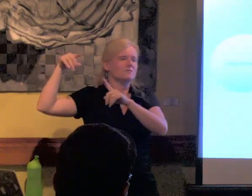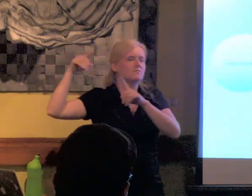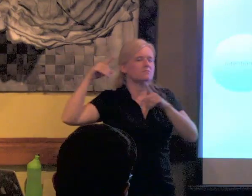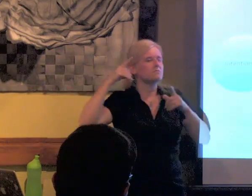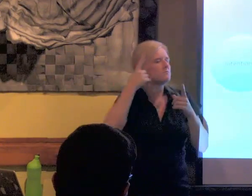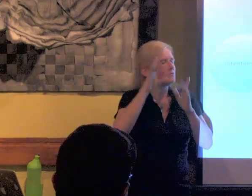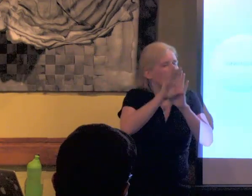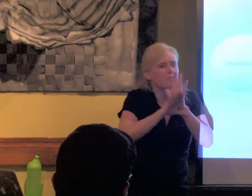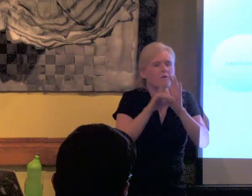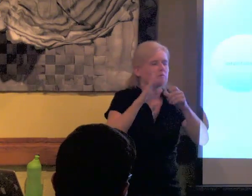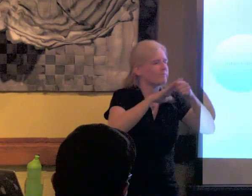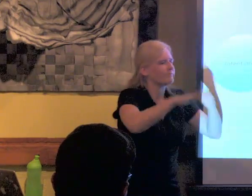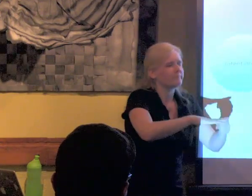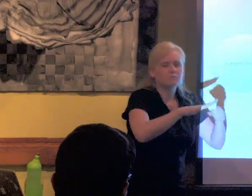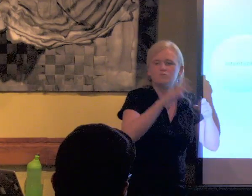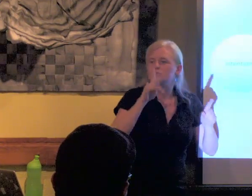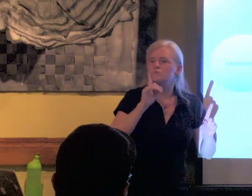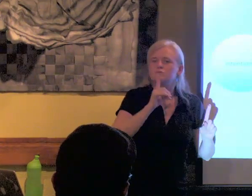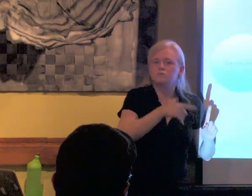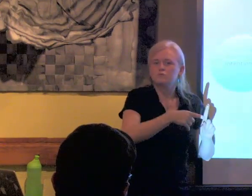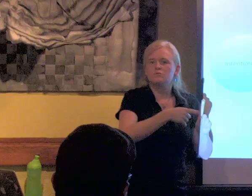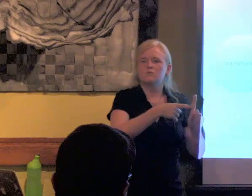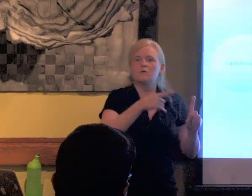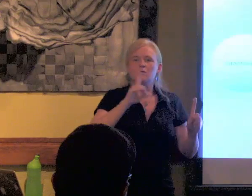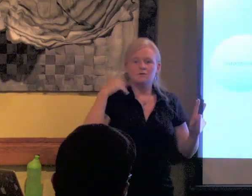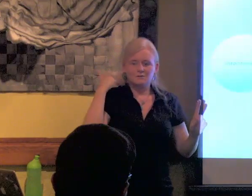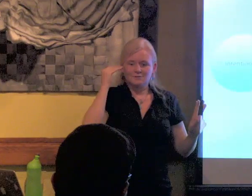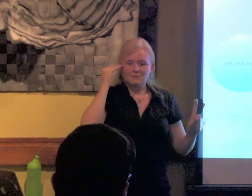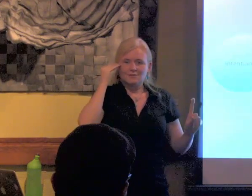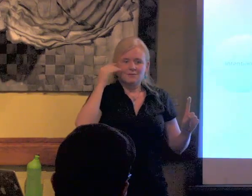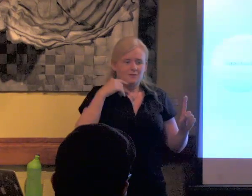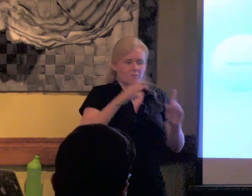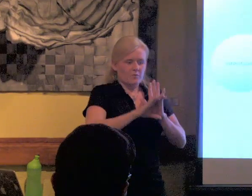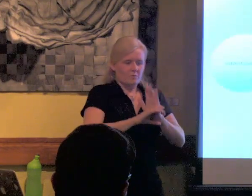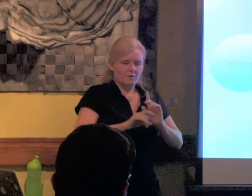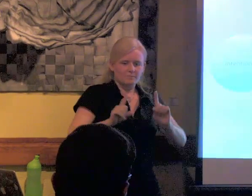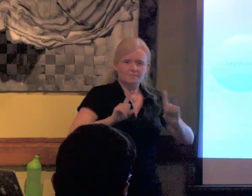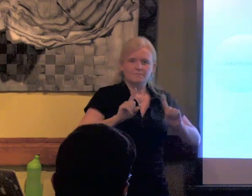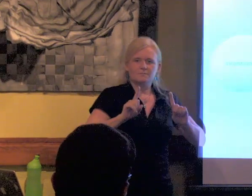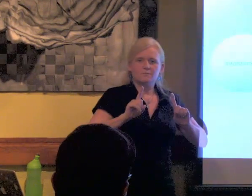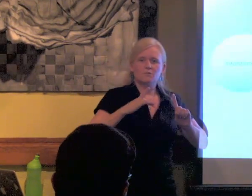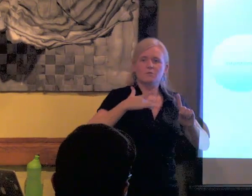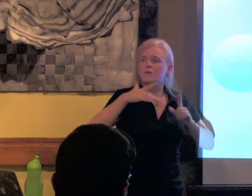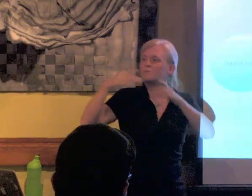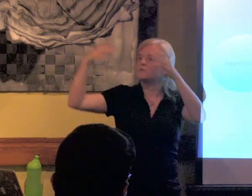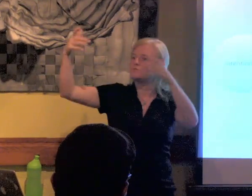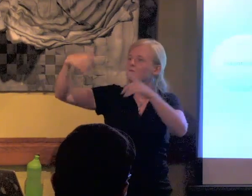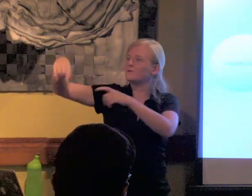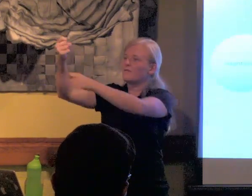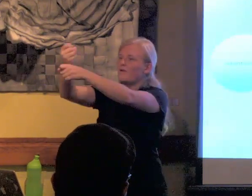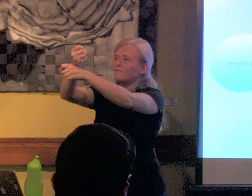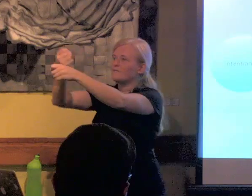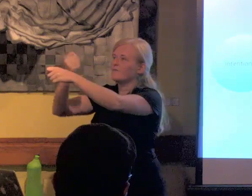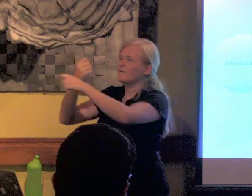la majorité entendante, ses comportements vont prendre beaucoup plus d'ampleur, vont gagner par